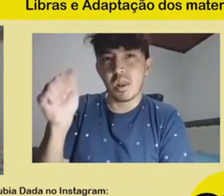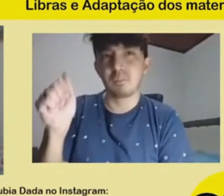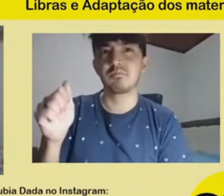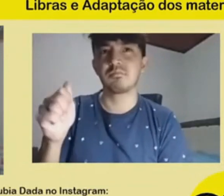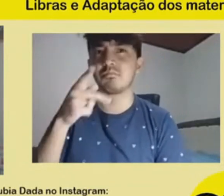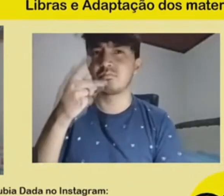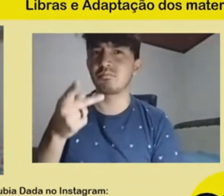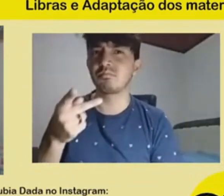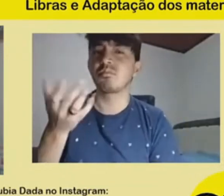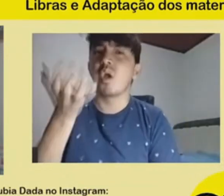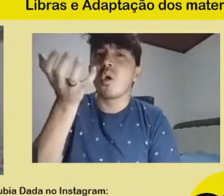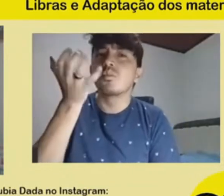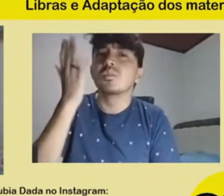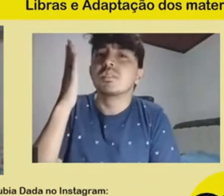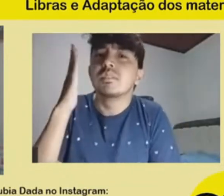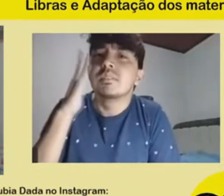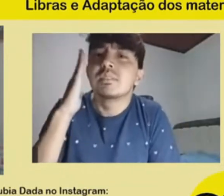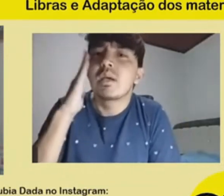É,